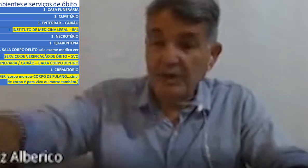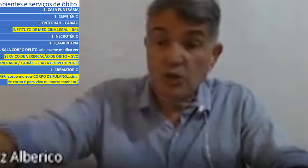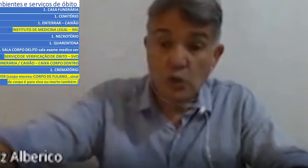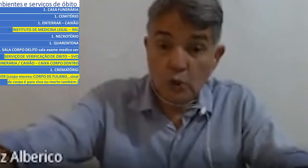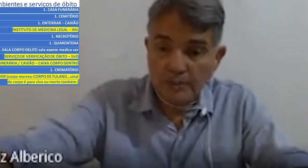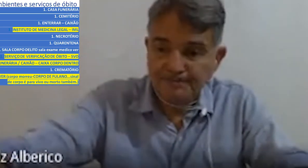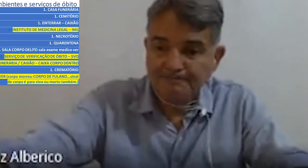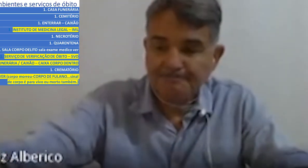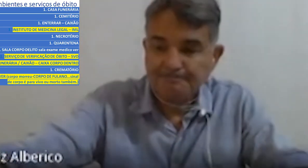Surdo,